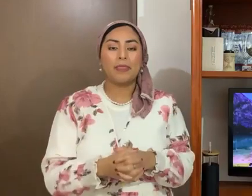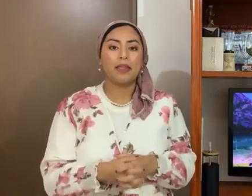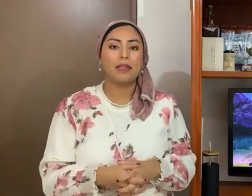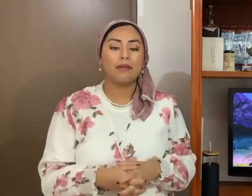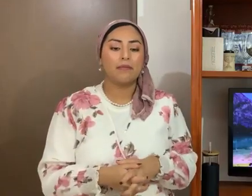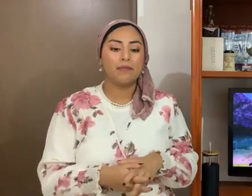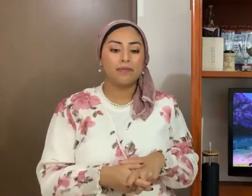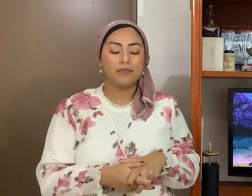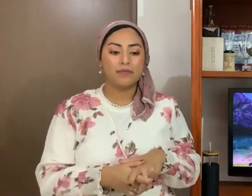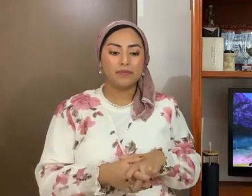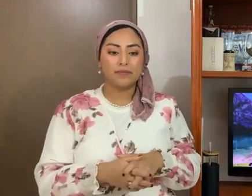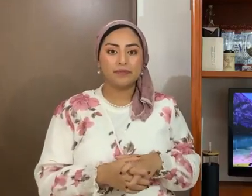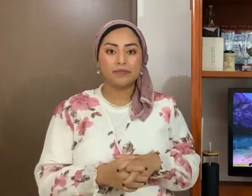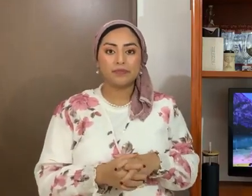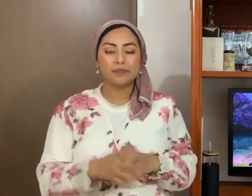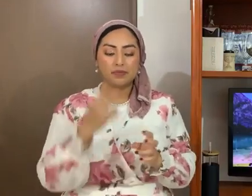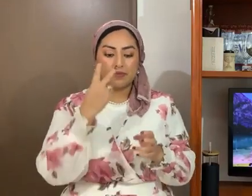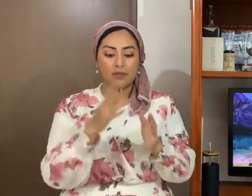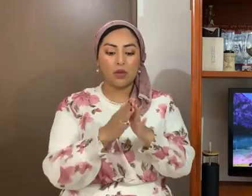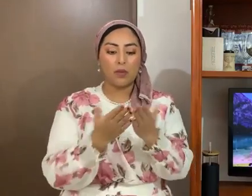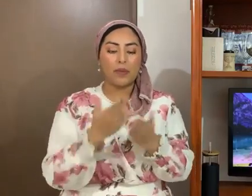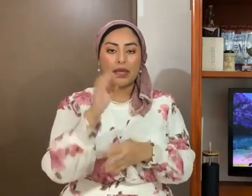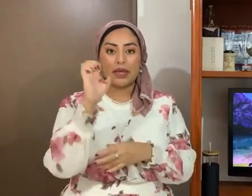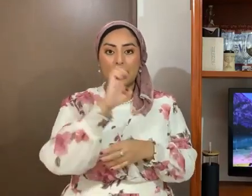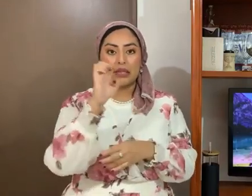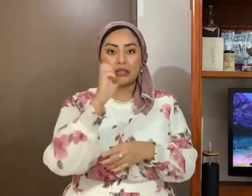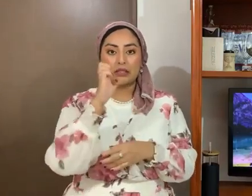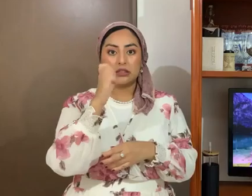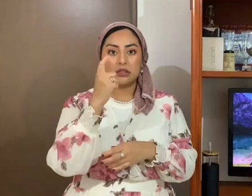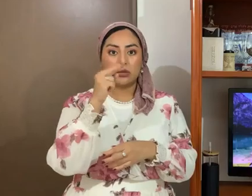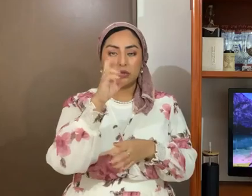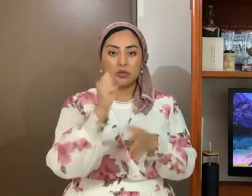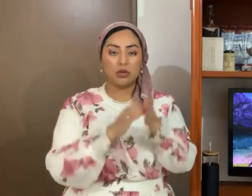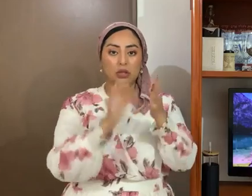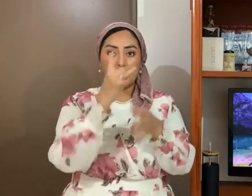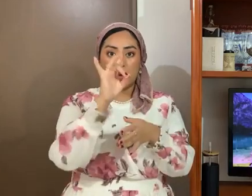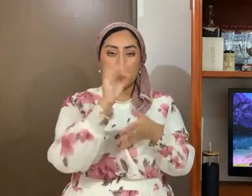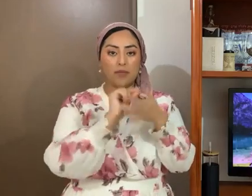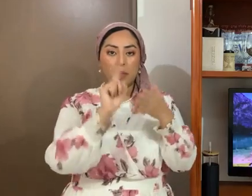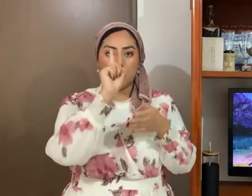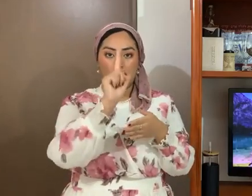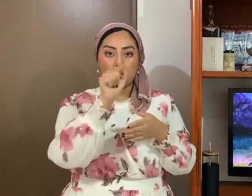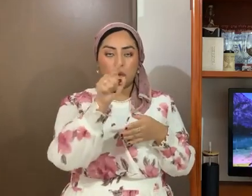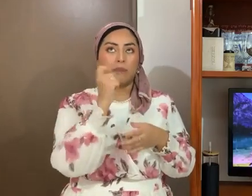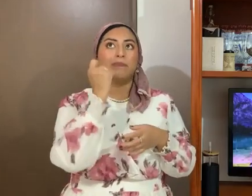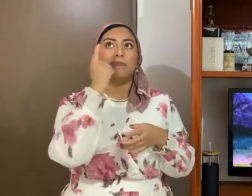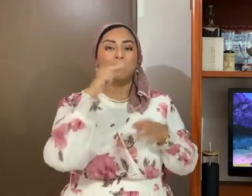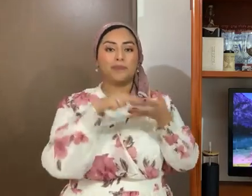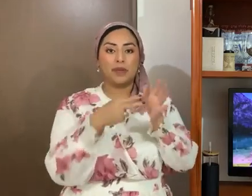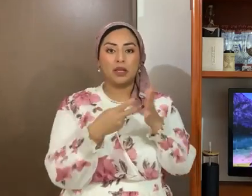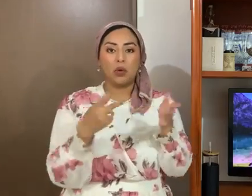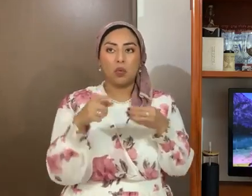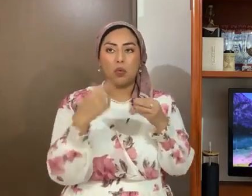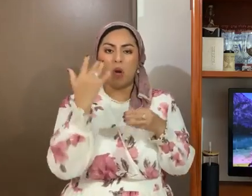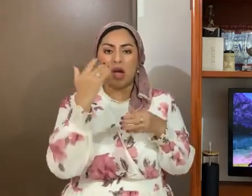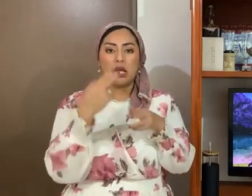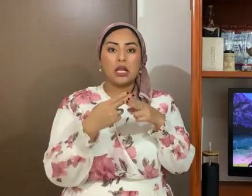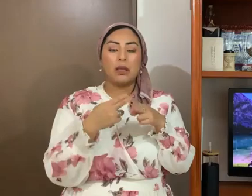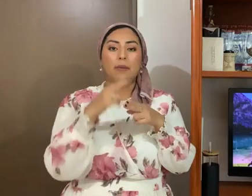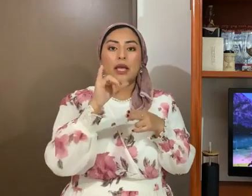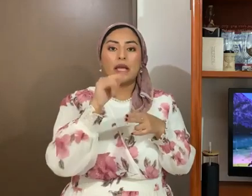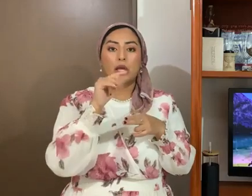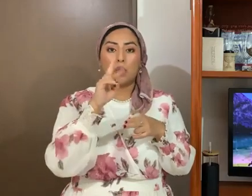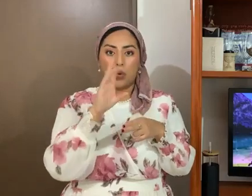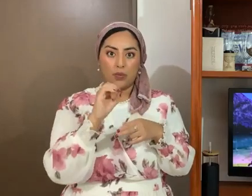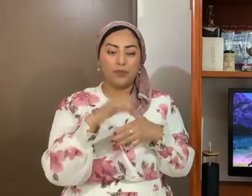estudiar. Vamos a Éxodo 18 y vamos a leer el verso 1 para que ustedes tengan el contexto de por qué se llama así